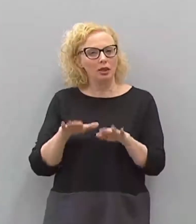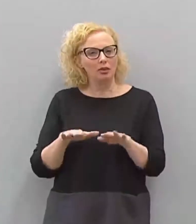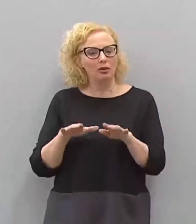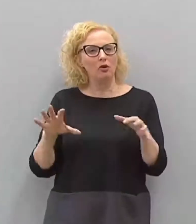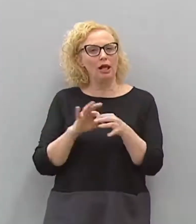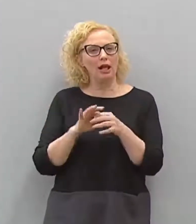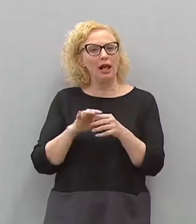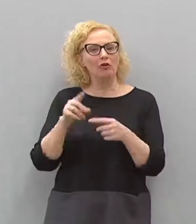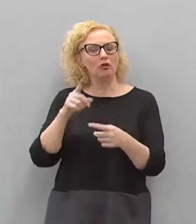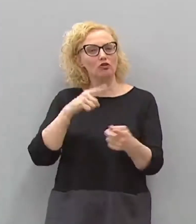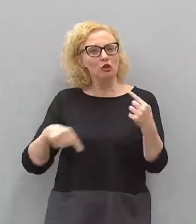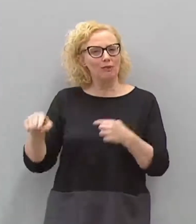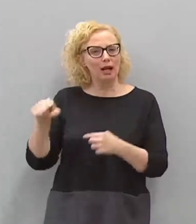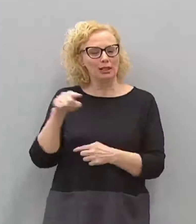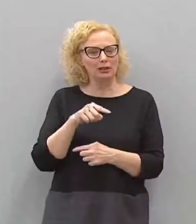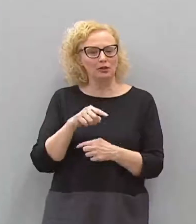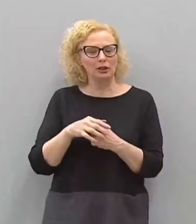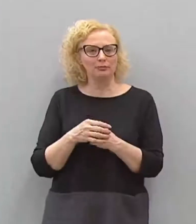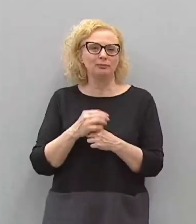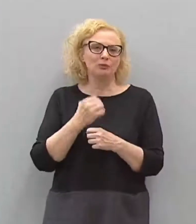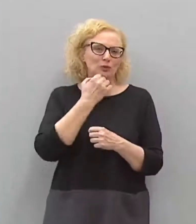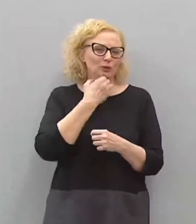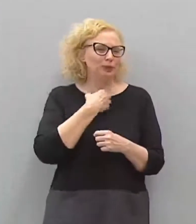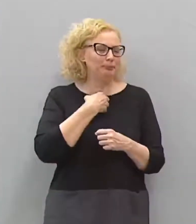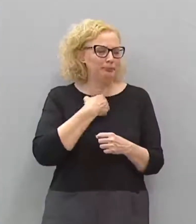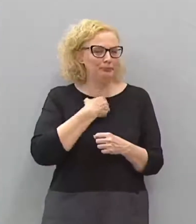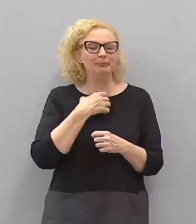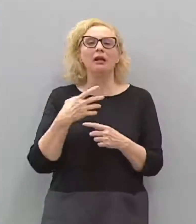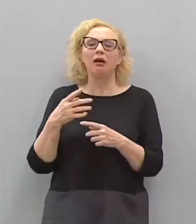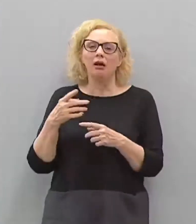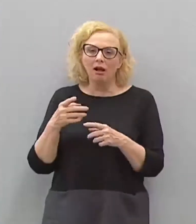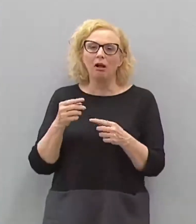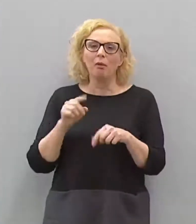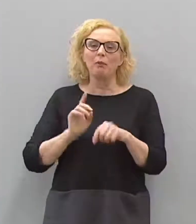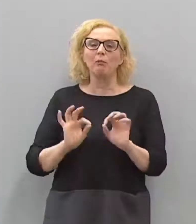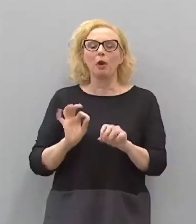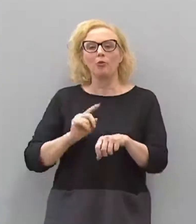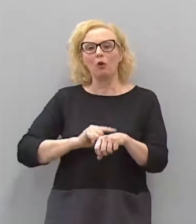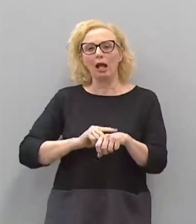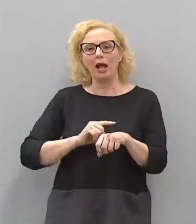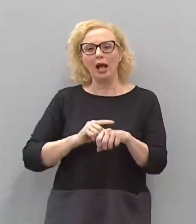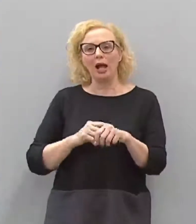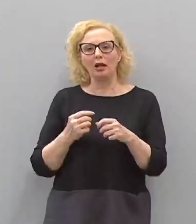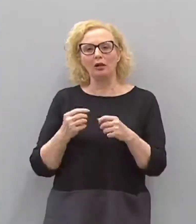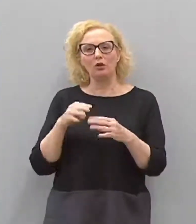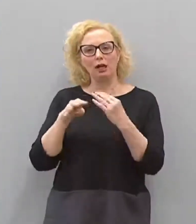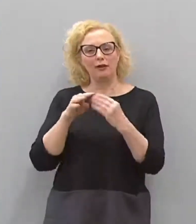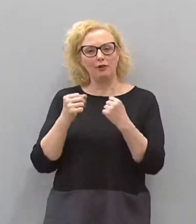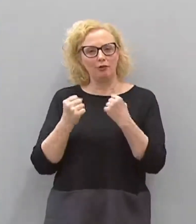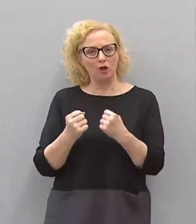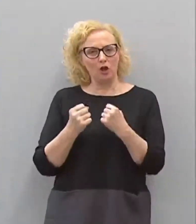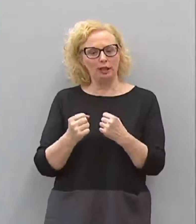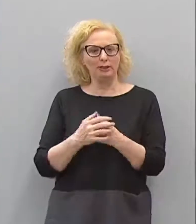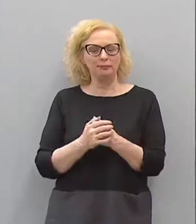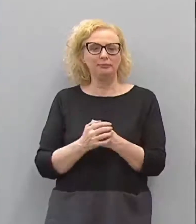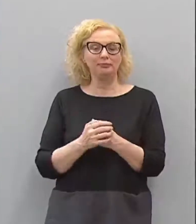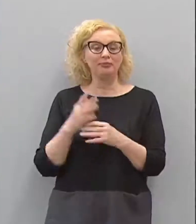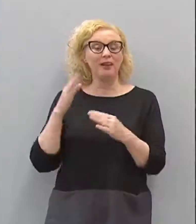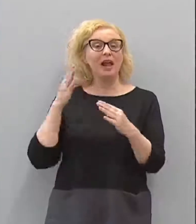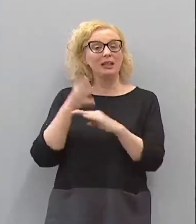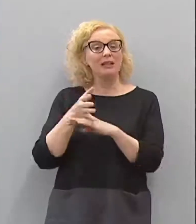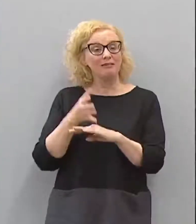soprattutto scusate soprattutto nelle ore di punta e l'intervento prevede una nuova viabilità